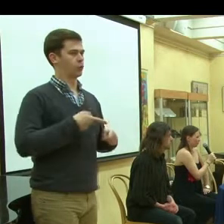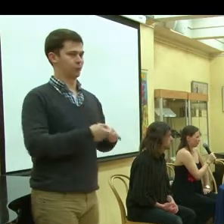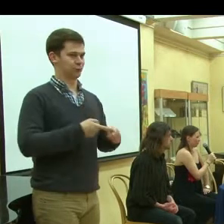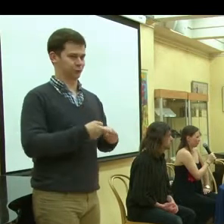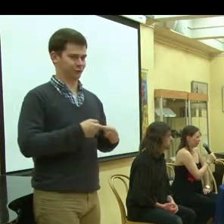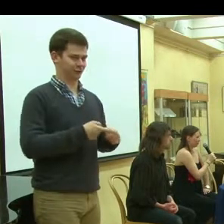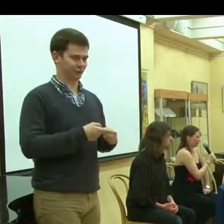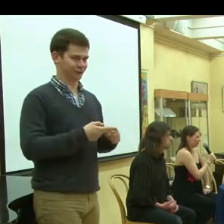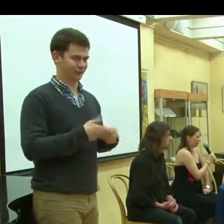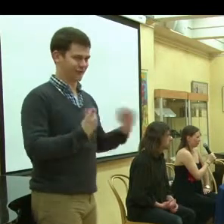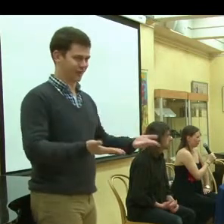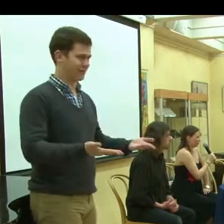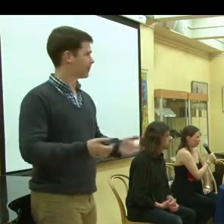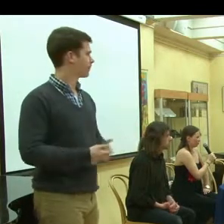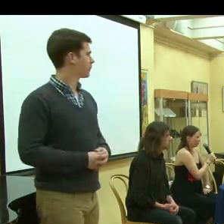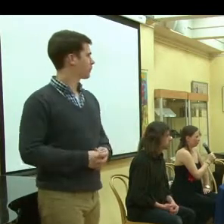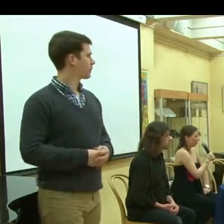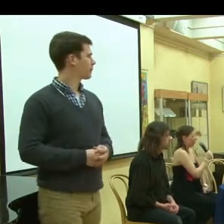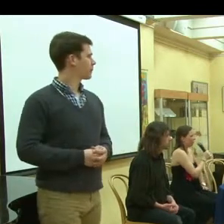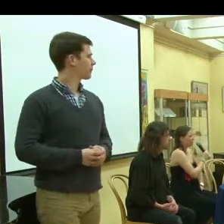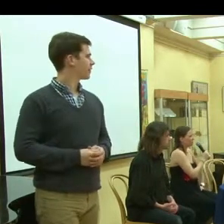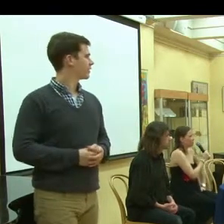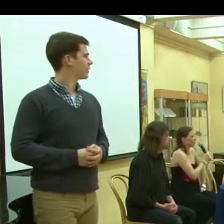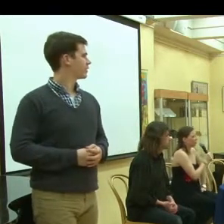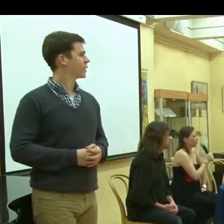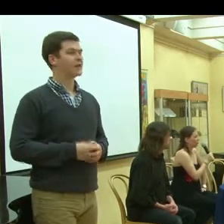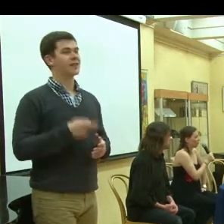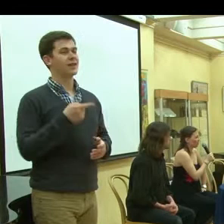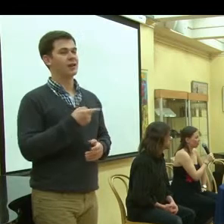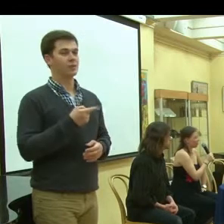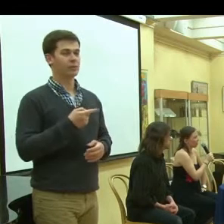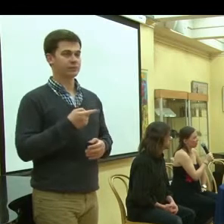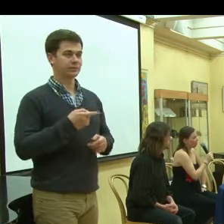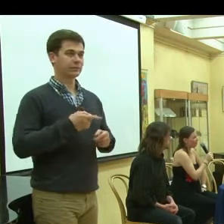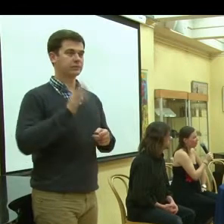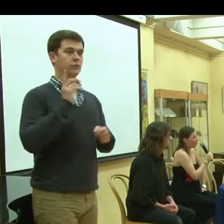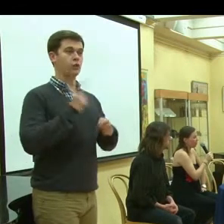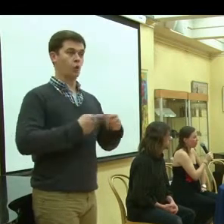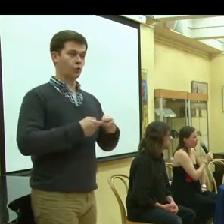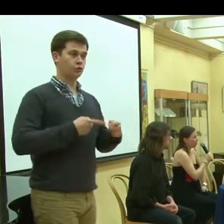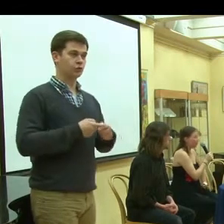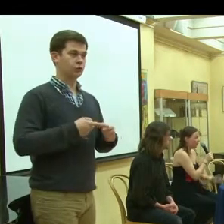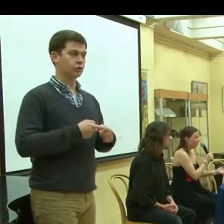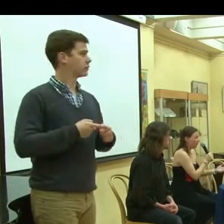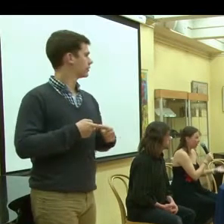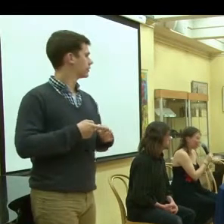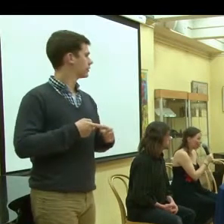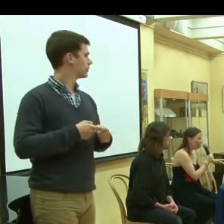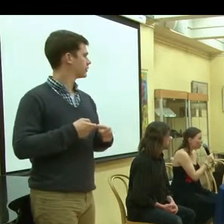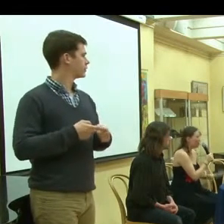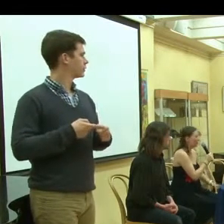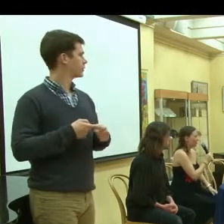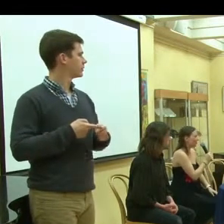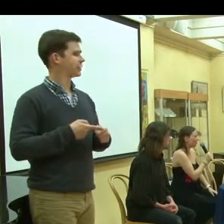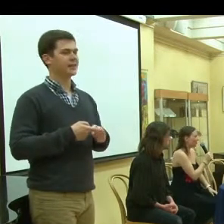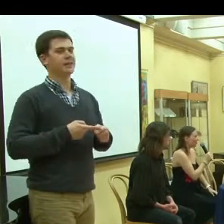Así que esto es un cuchillo que está trabajado, que me lo ha regalado mi padre. To był prezent taty Christiana do niego